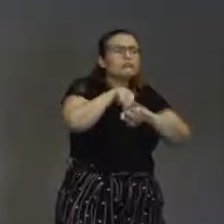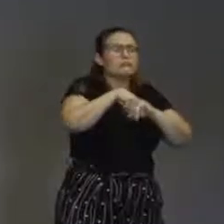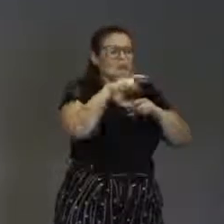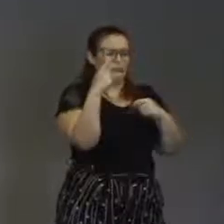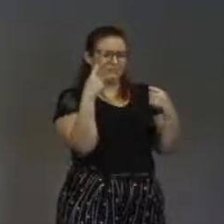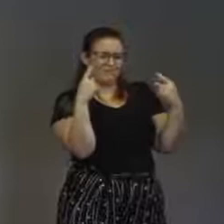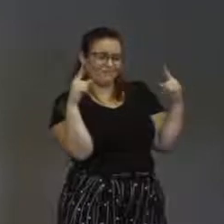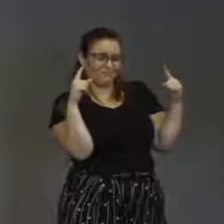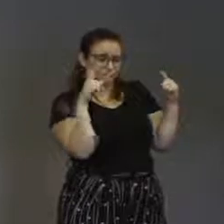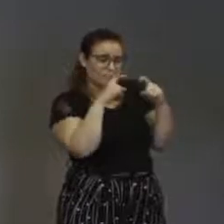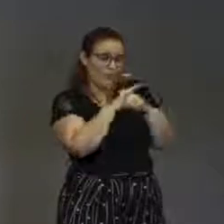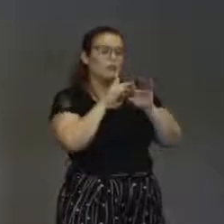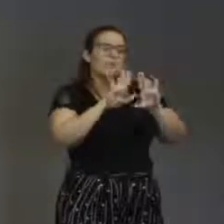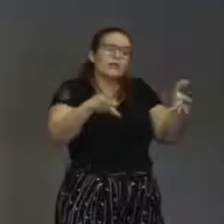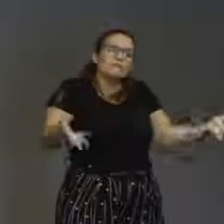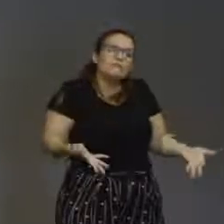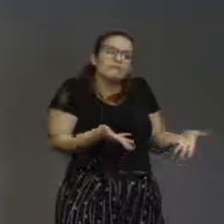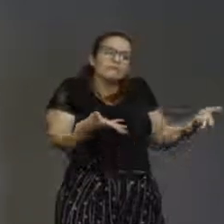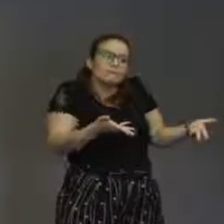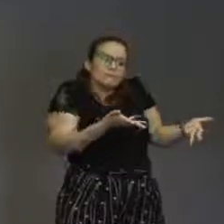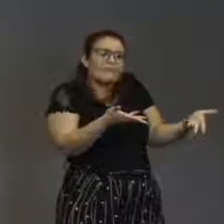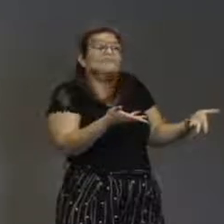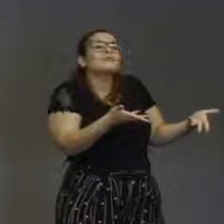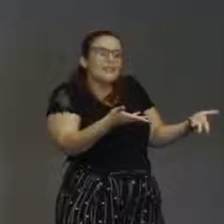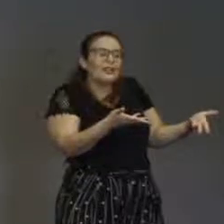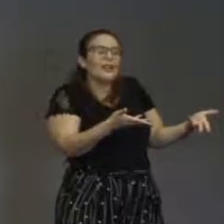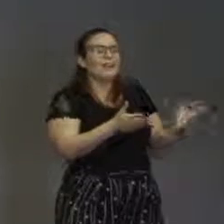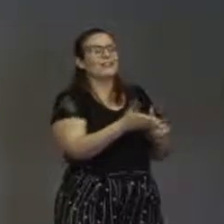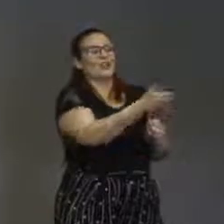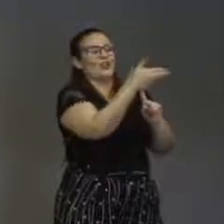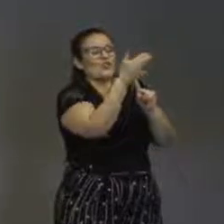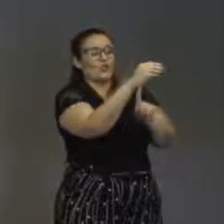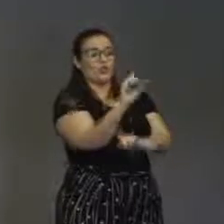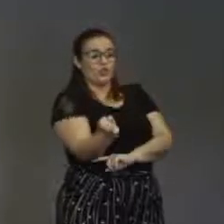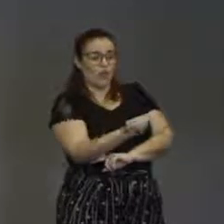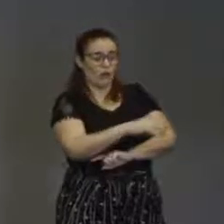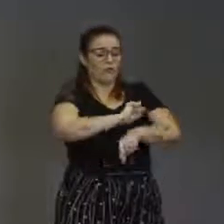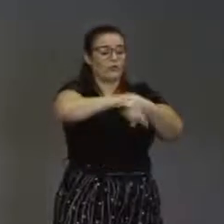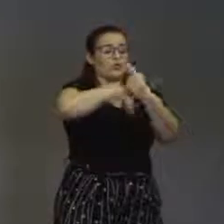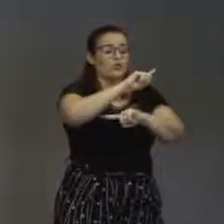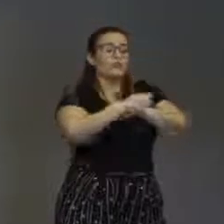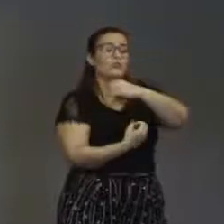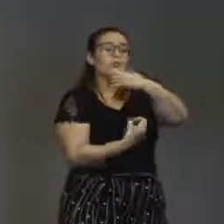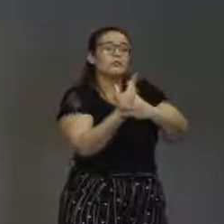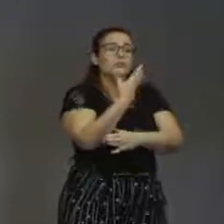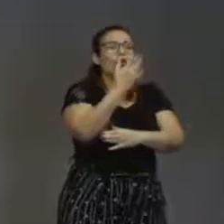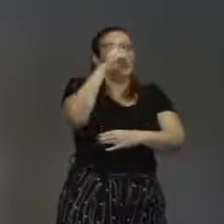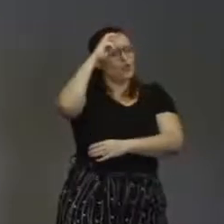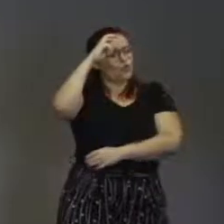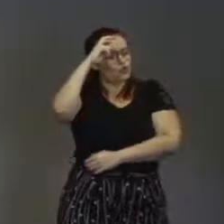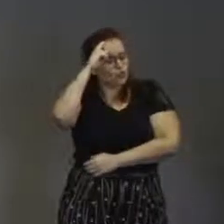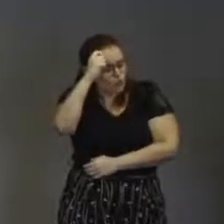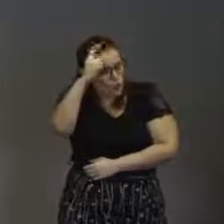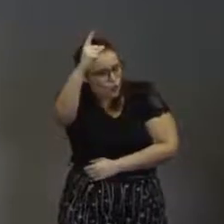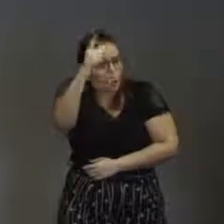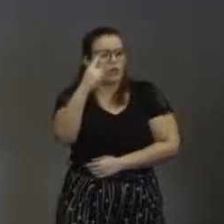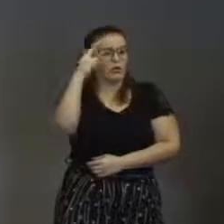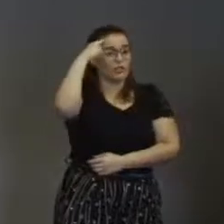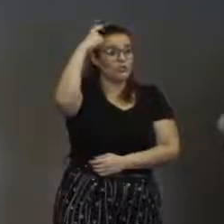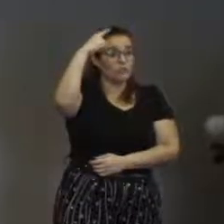extremamente estimulantes, como o incentivo a novas tecnologias, a inovação, valorização da cultura, da criatividade,